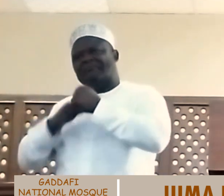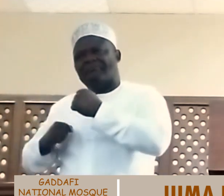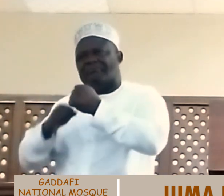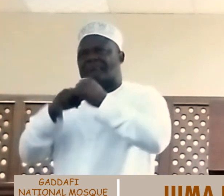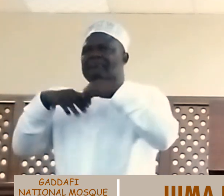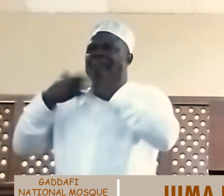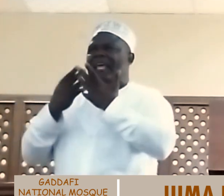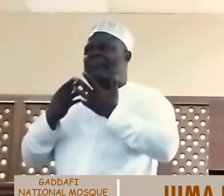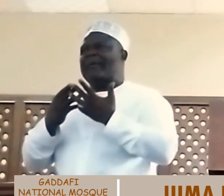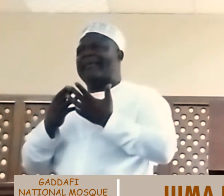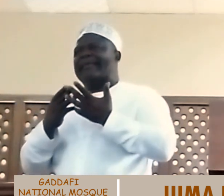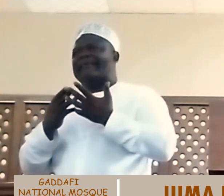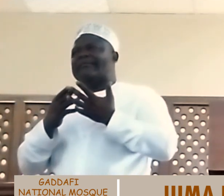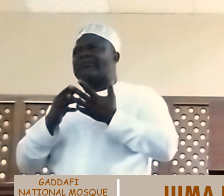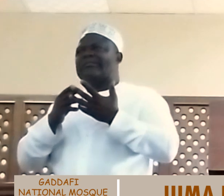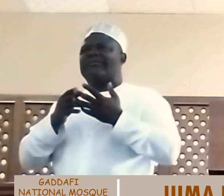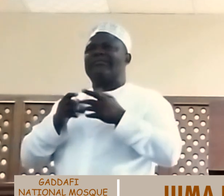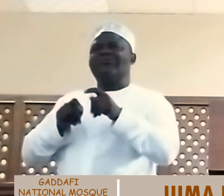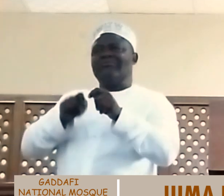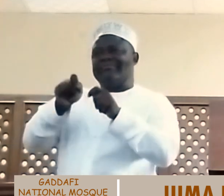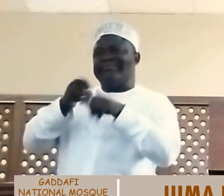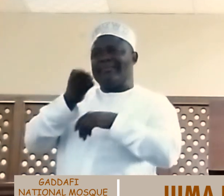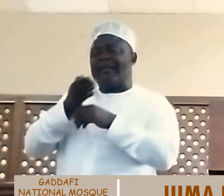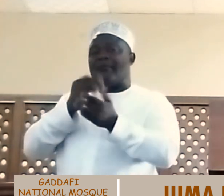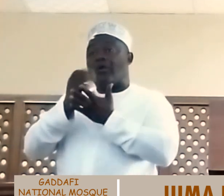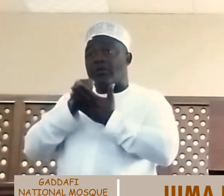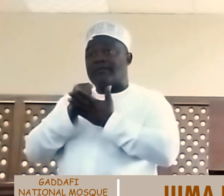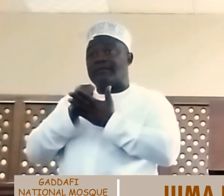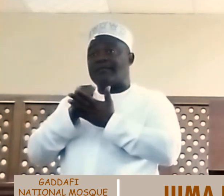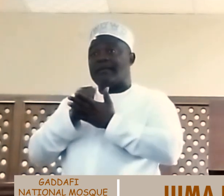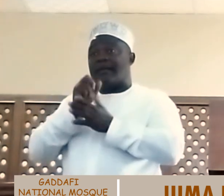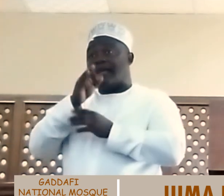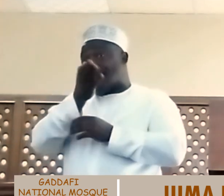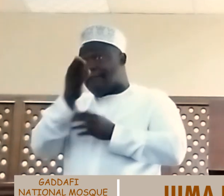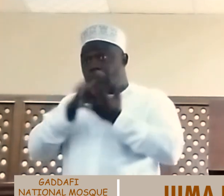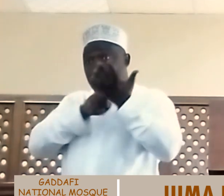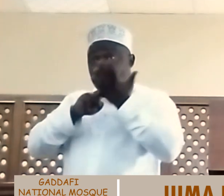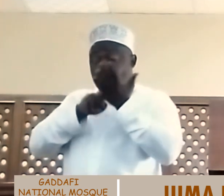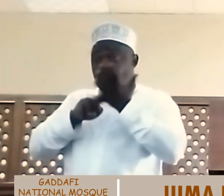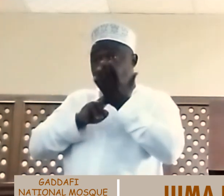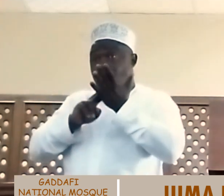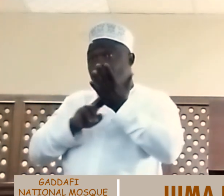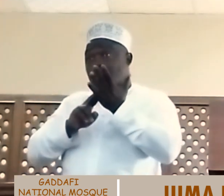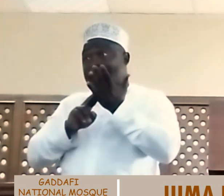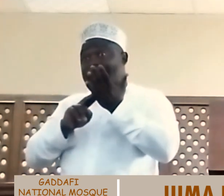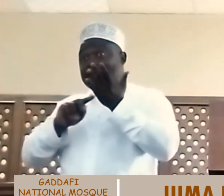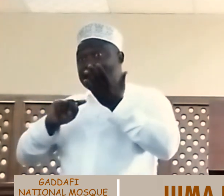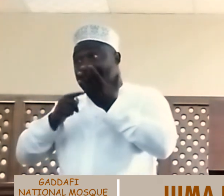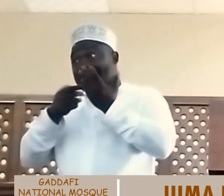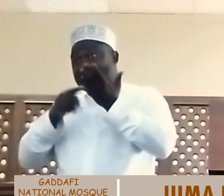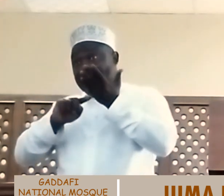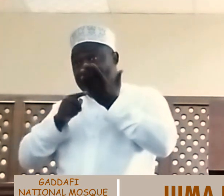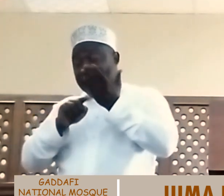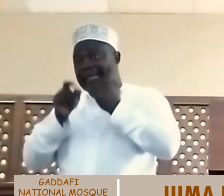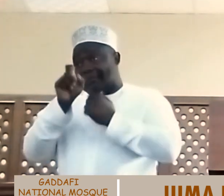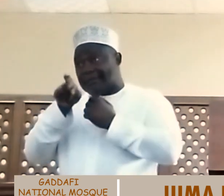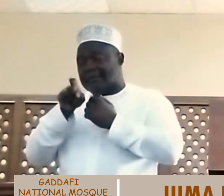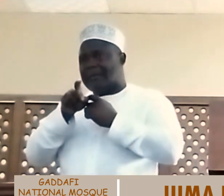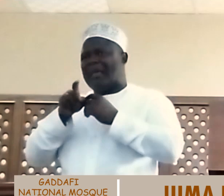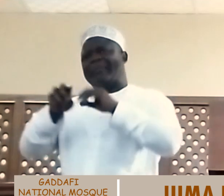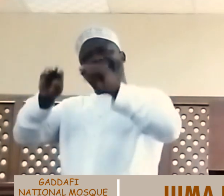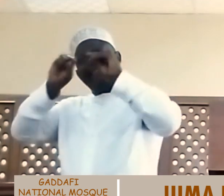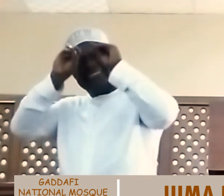eyinza okuba ey'obwayinginiya kubanga bw'obanga omuntu akozesezza obulungi obwayinginiya muntu wabanga akozesezza